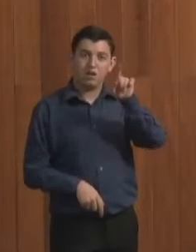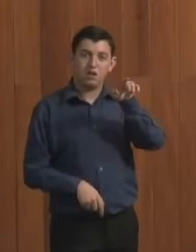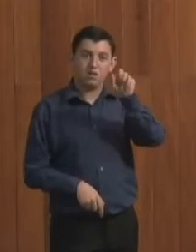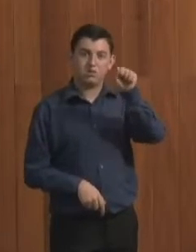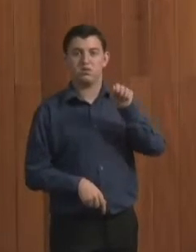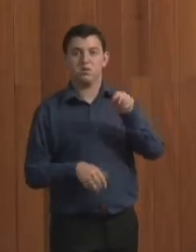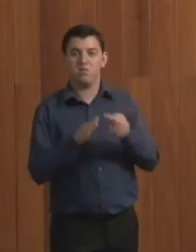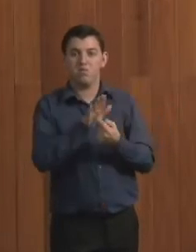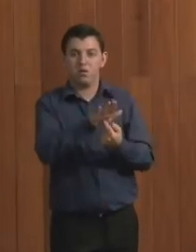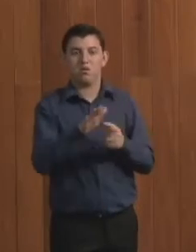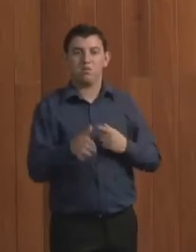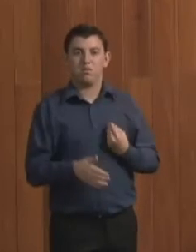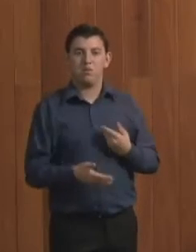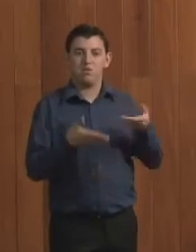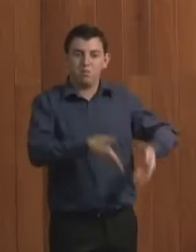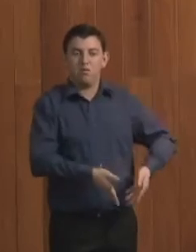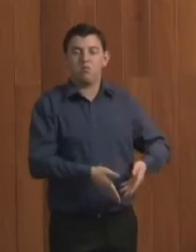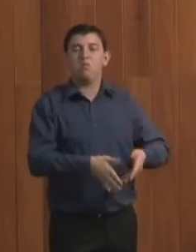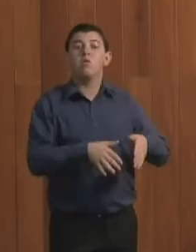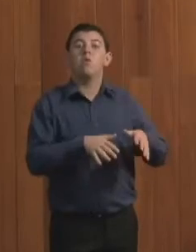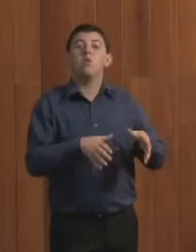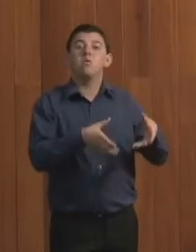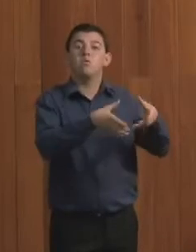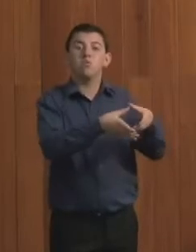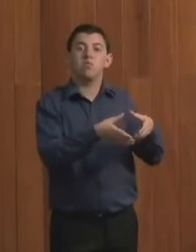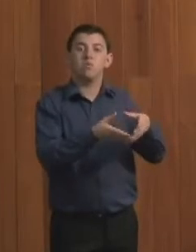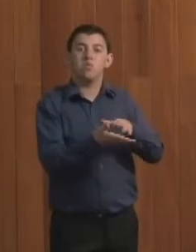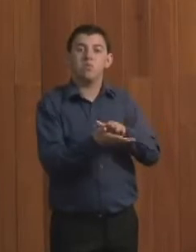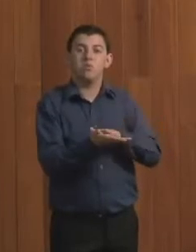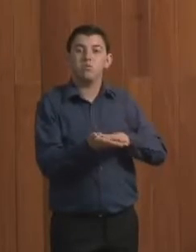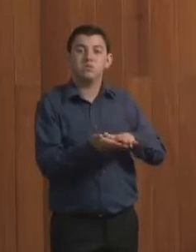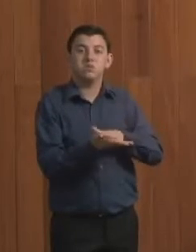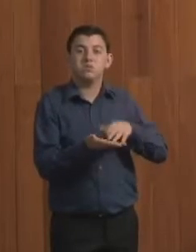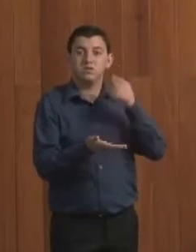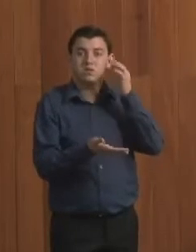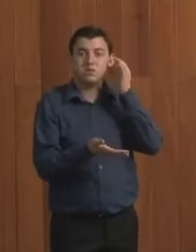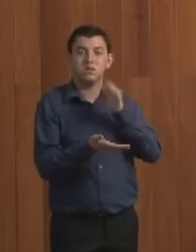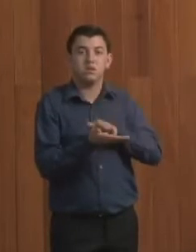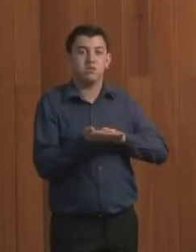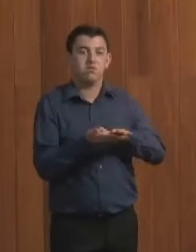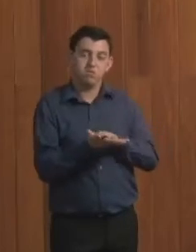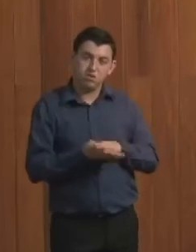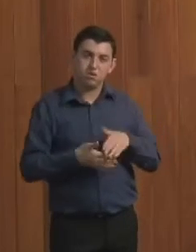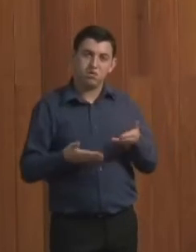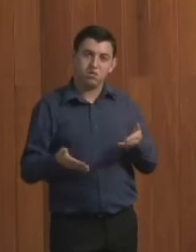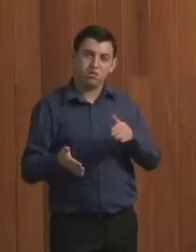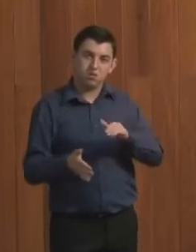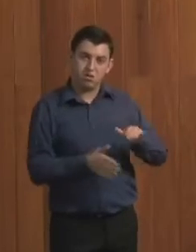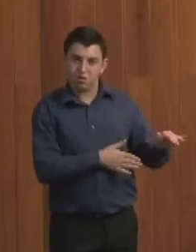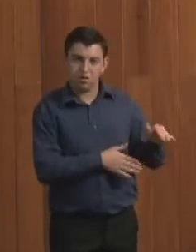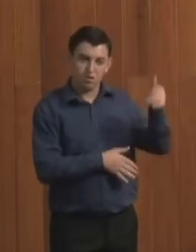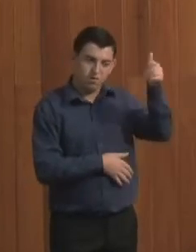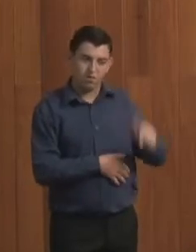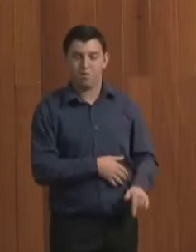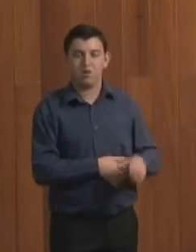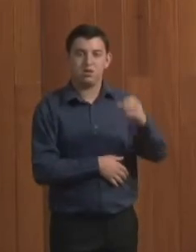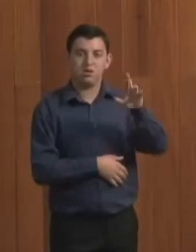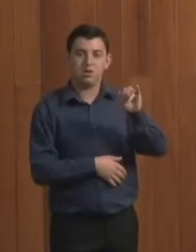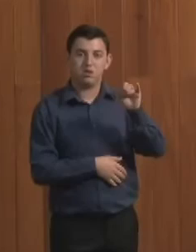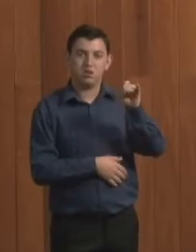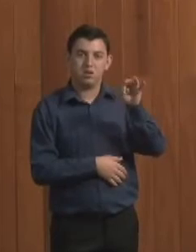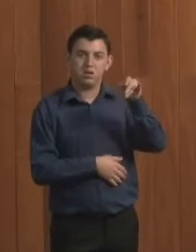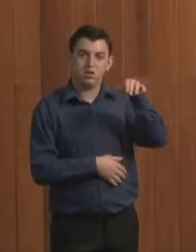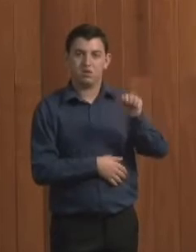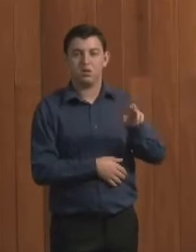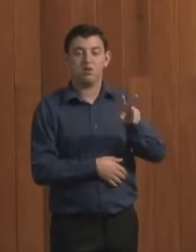de Ciganos. E aí eu passo agora novamente a palavra para a Cristina, para que ela apresente para nós o